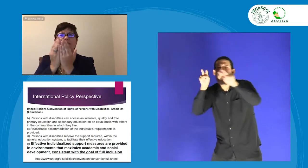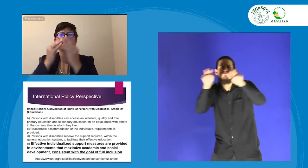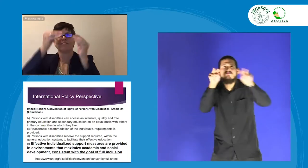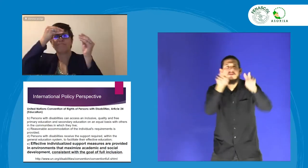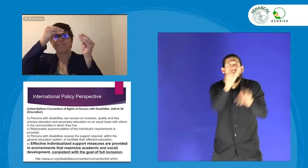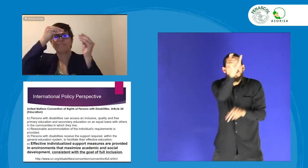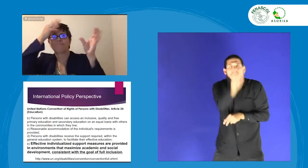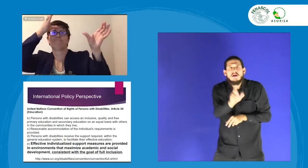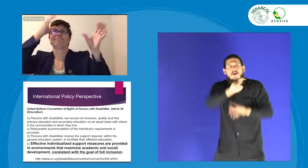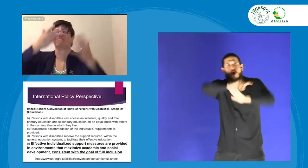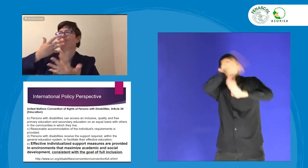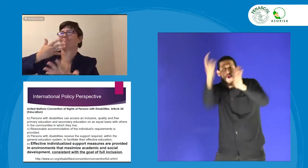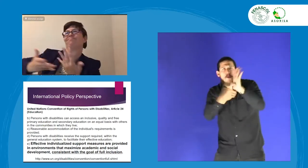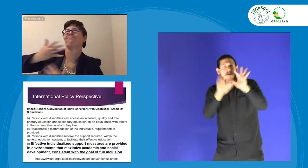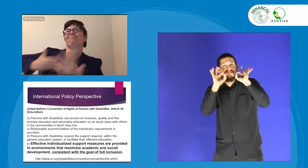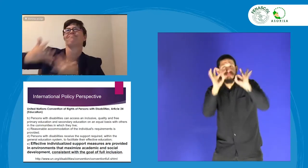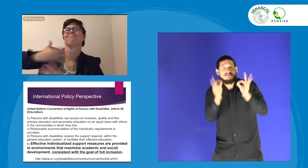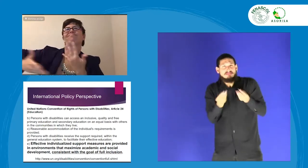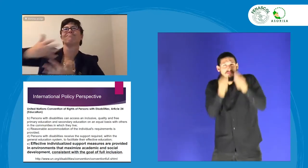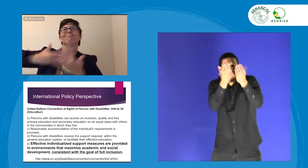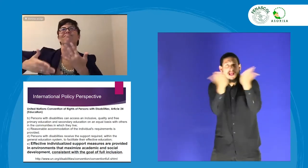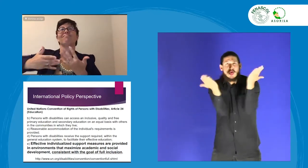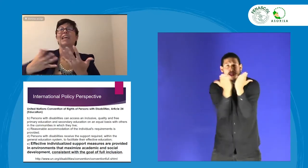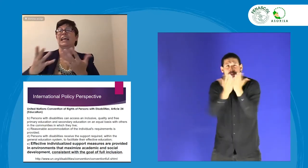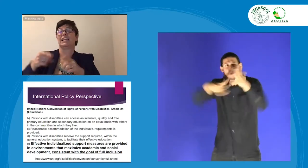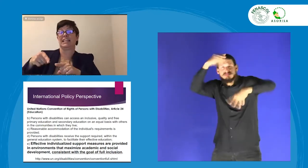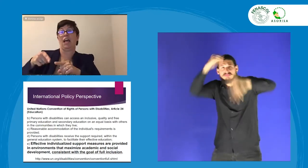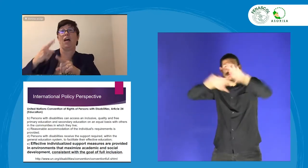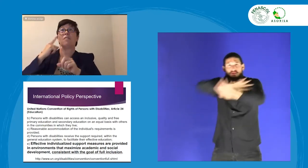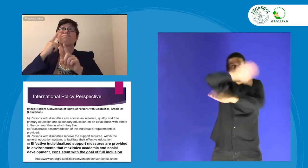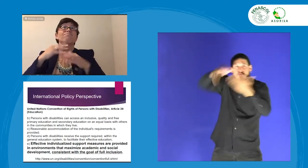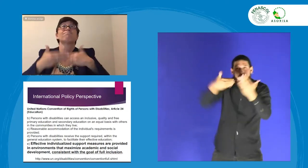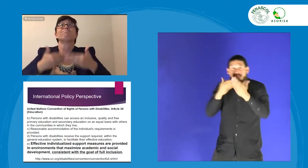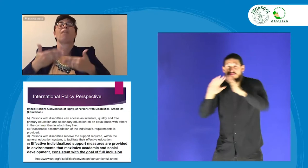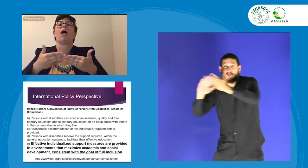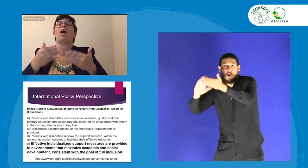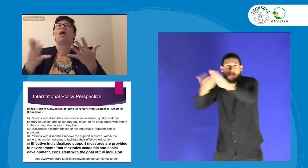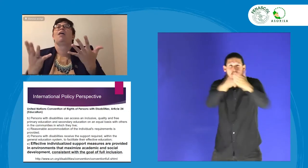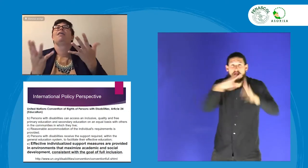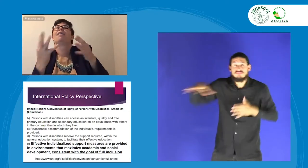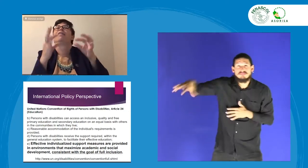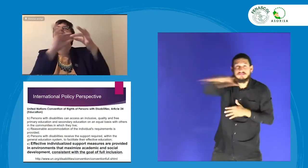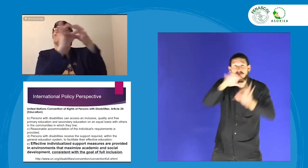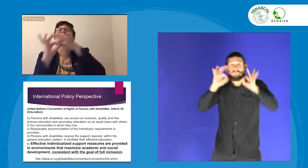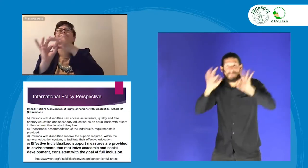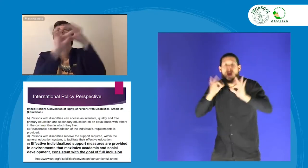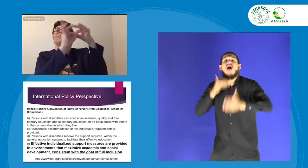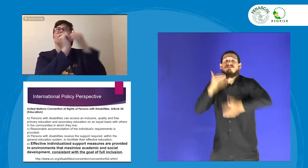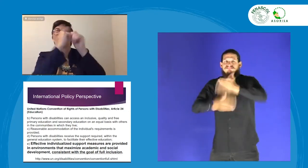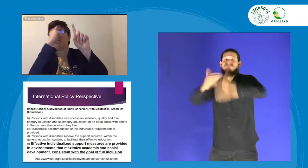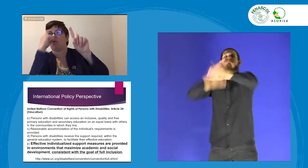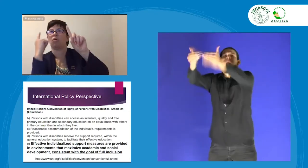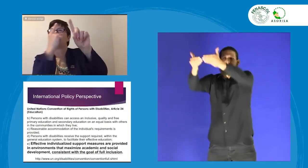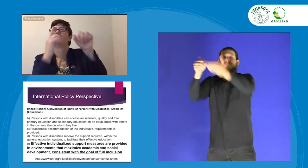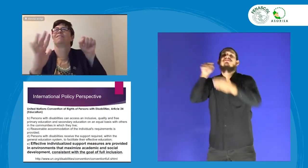no sea simplemente algo para todos, sino que permita una verdadera accesibilidad y que de esta manera, pues obviamente,